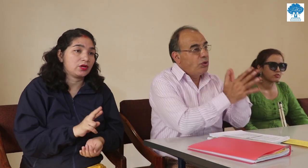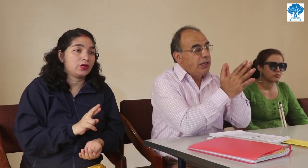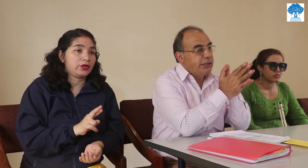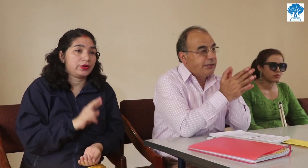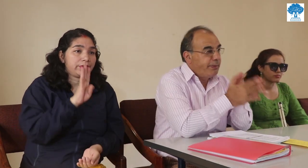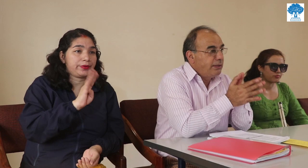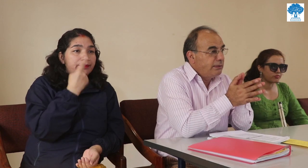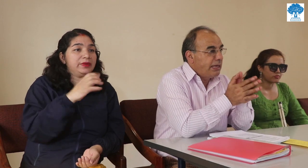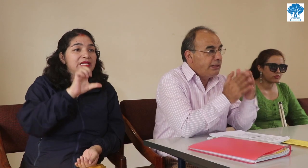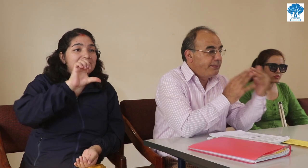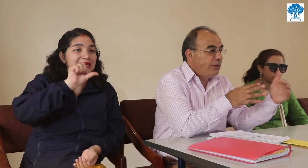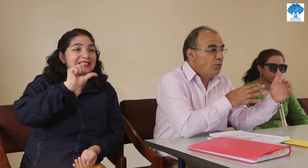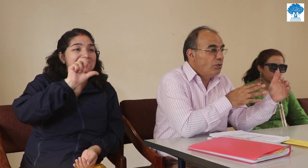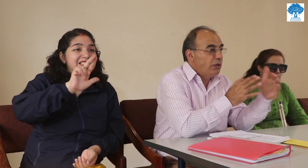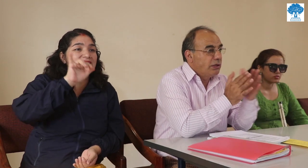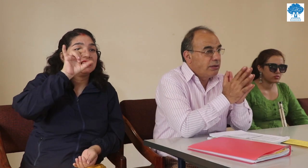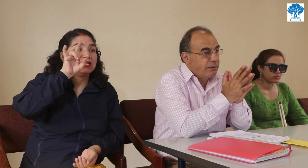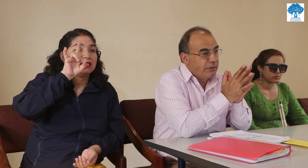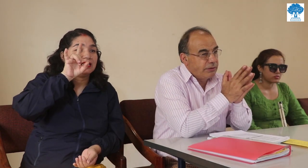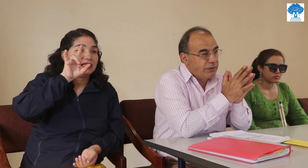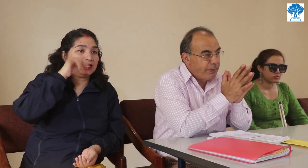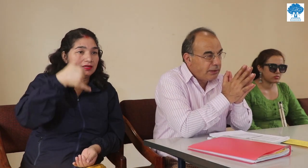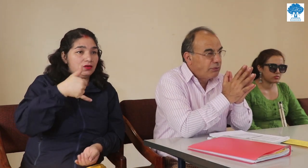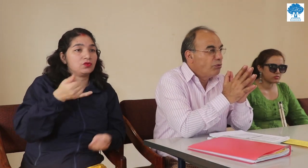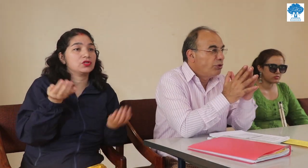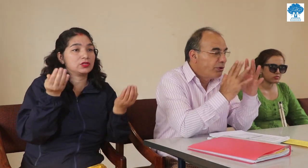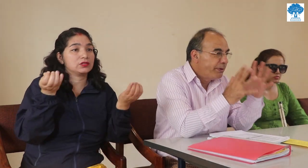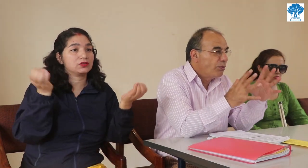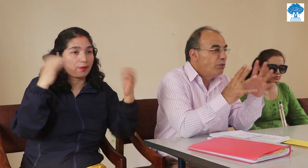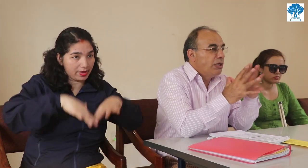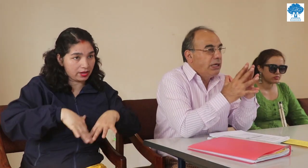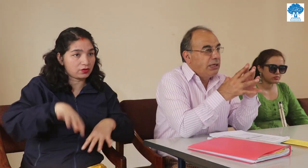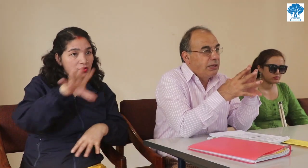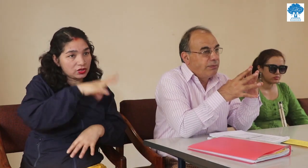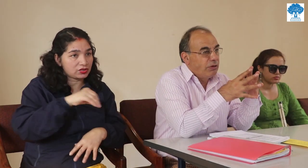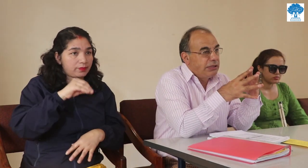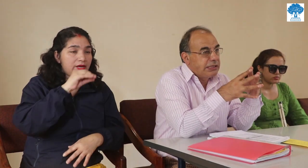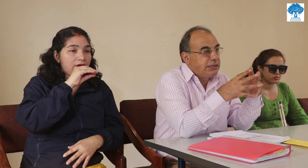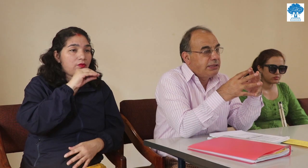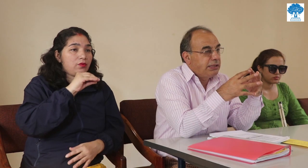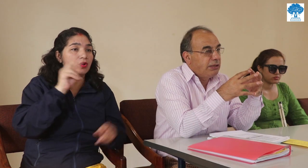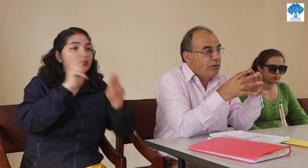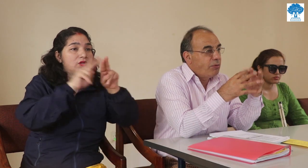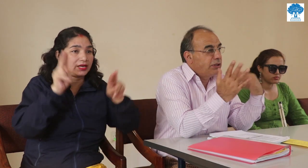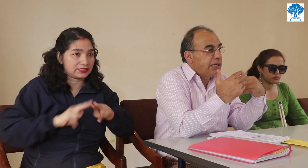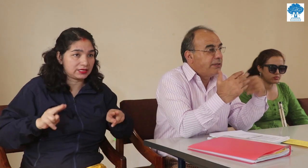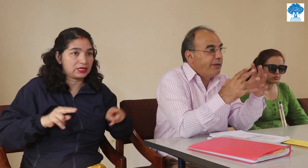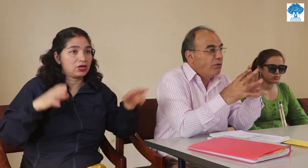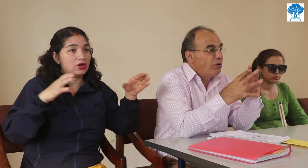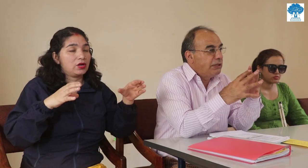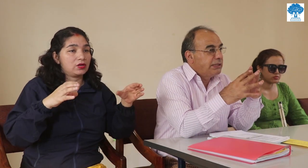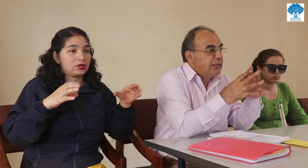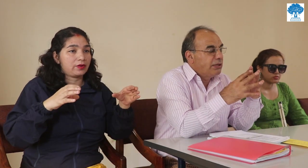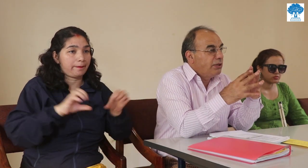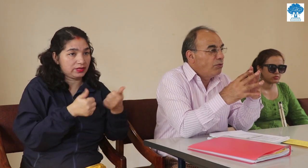बेजिङको सम्मेलन आइसिपिडीको सम्मेलनको यो सबैको अन्तर्राष्ट्रिय चाहिँ एउटा पक्ष राष्ट्र